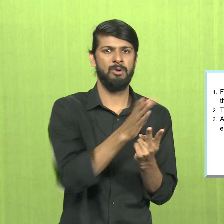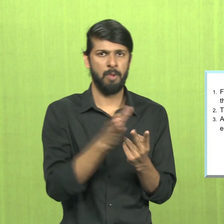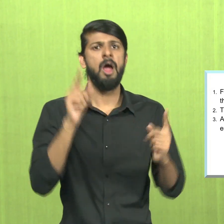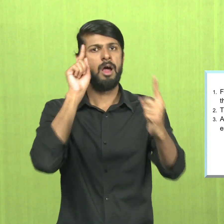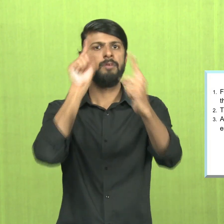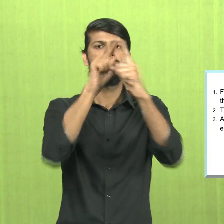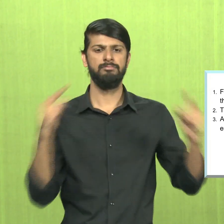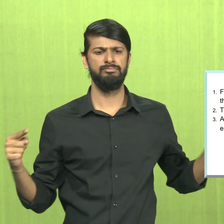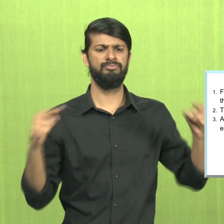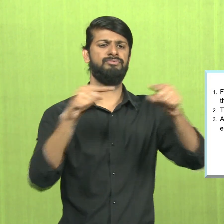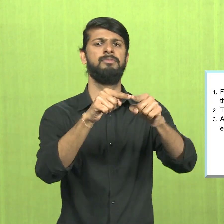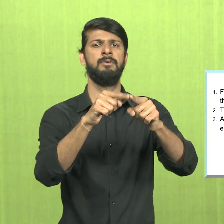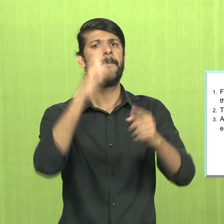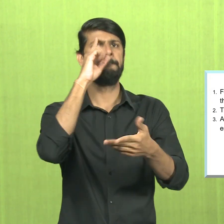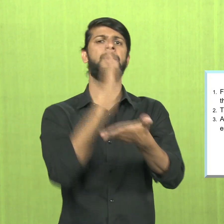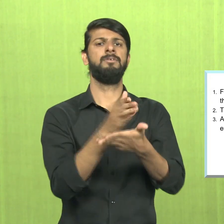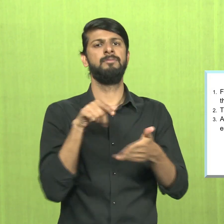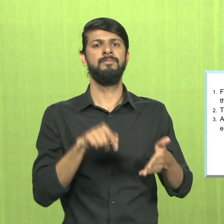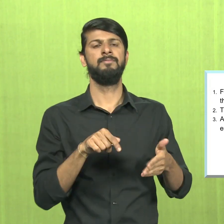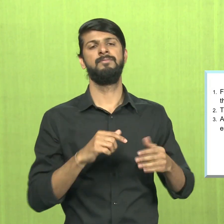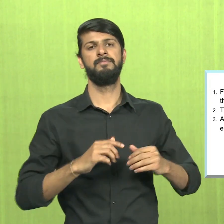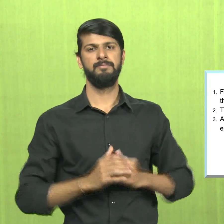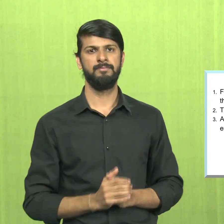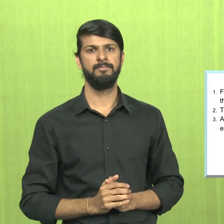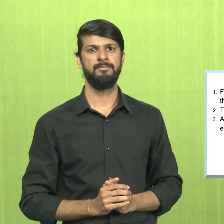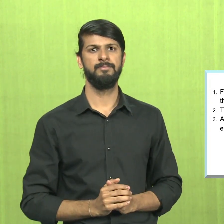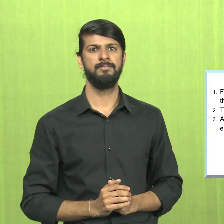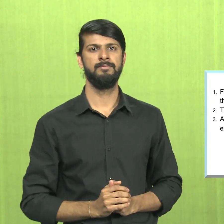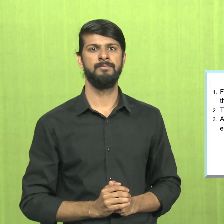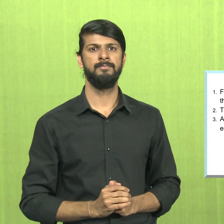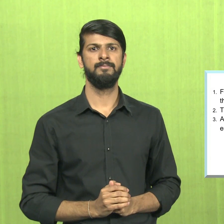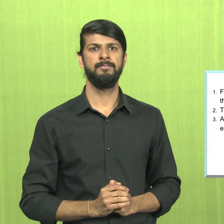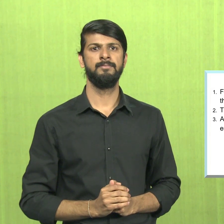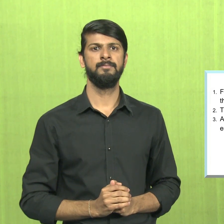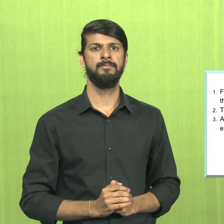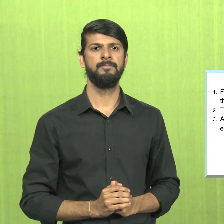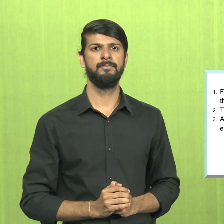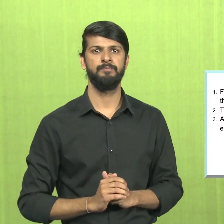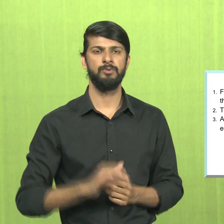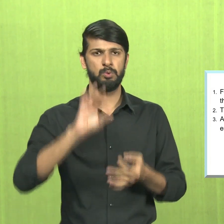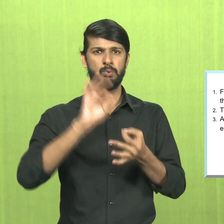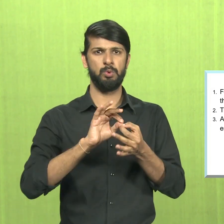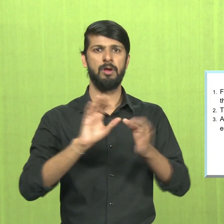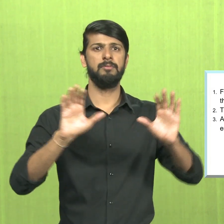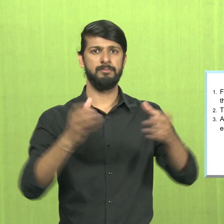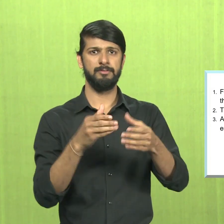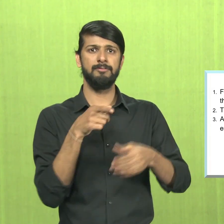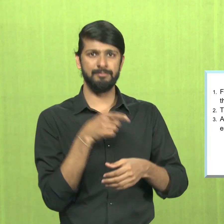ू स ए प्रॉपर ग्लास एंड पार्ट्स एंड प्रिंसिपल्स आफ डिफरेंट वो बुध